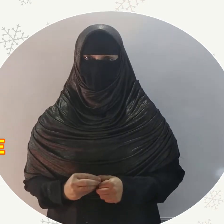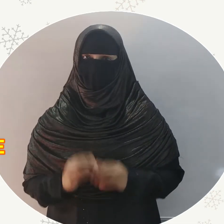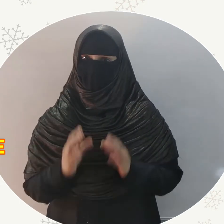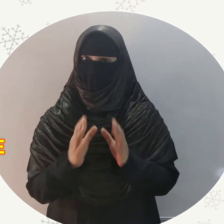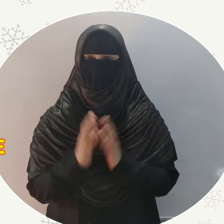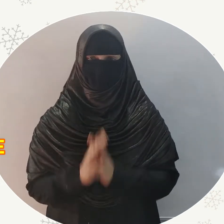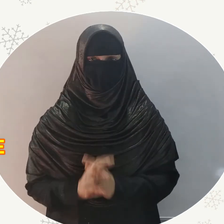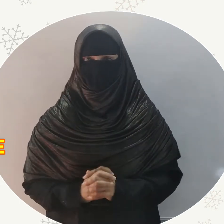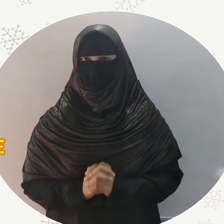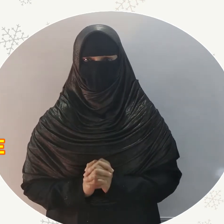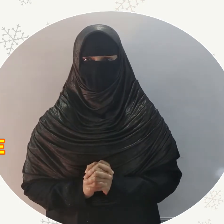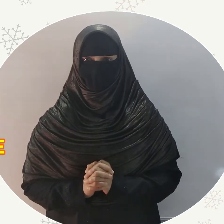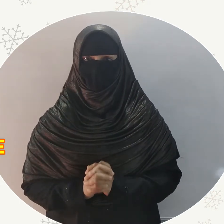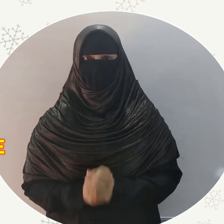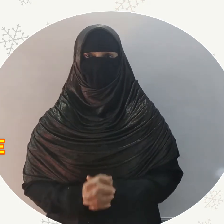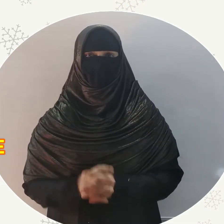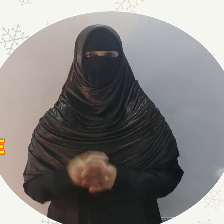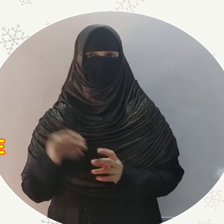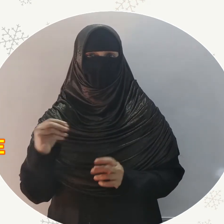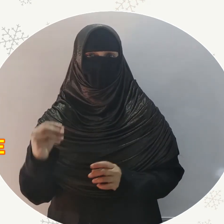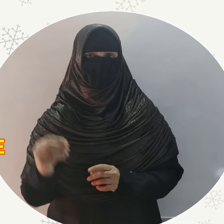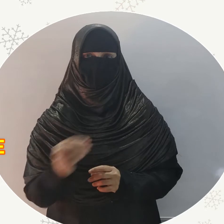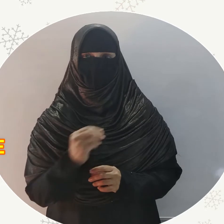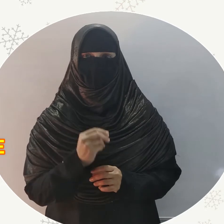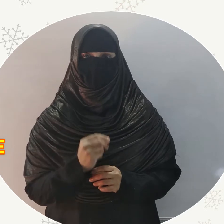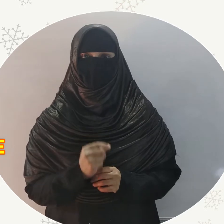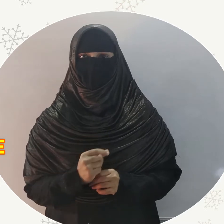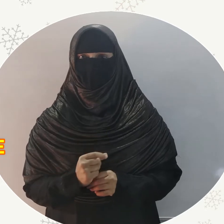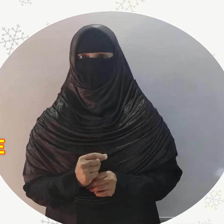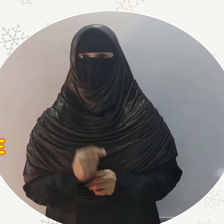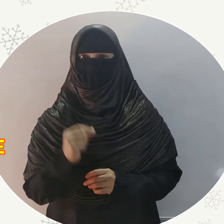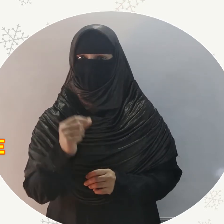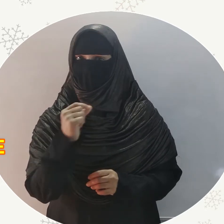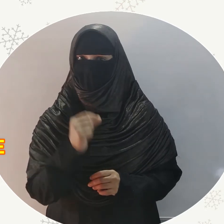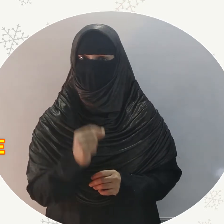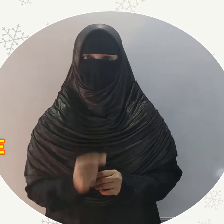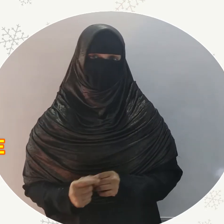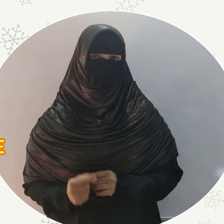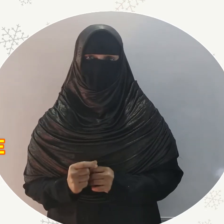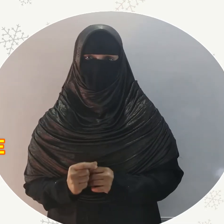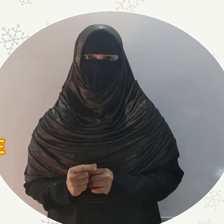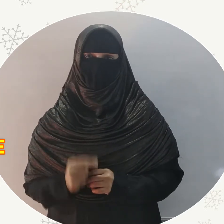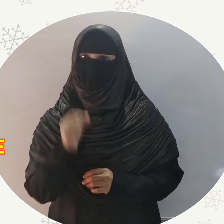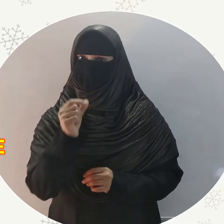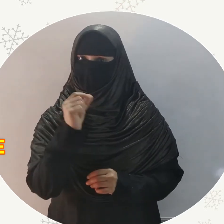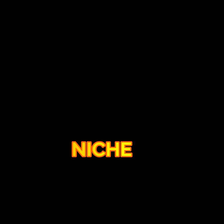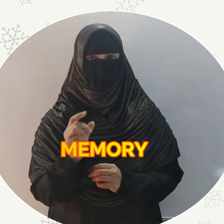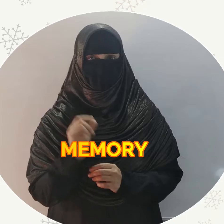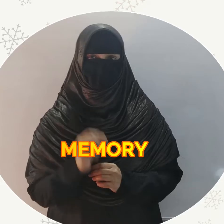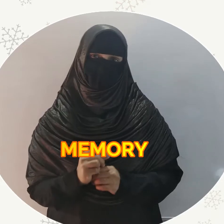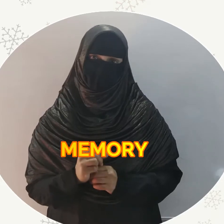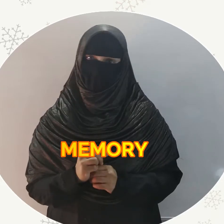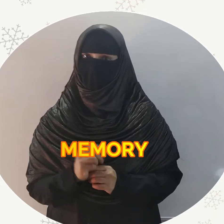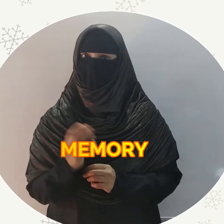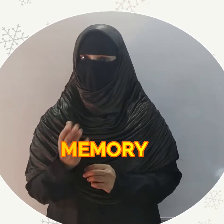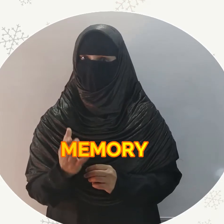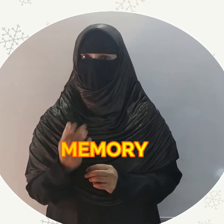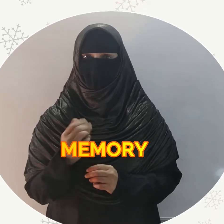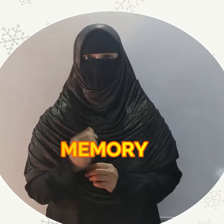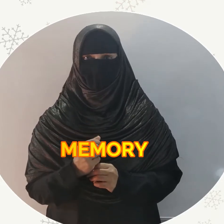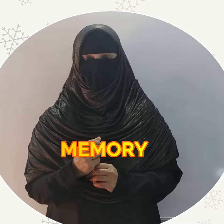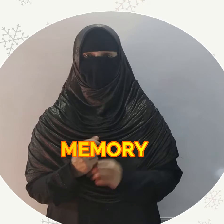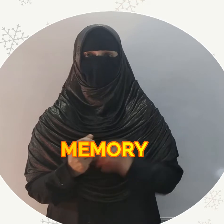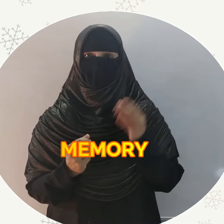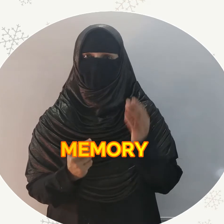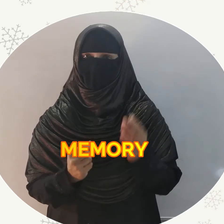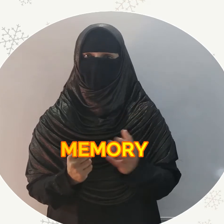എന്ന് പറയും. അതിന്റെ ശരിയായ പ്രൊനൗൺസിയേഷൻ എന്താണെന്ന് നോക്കാം. നീഷ്, നീഷ്. ഒരിക്കൽ കൂടി പറയൂ, നീഷ്. ഇപ്പോൾ മെമ്മറി എന്ന്